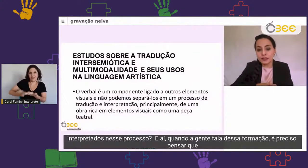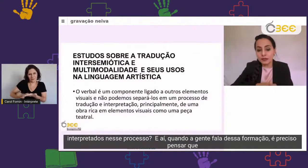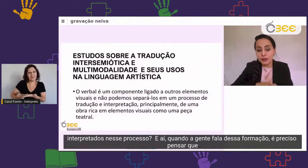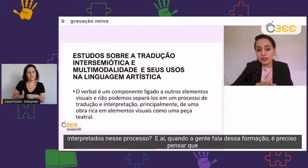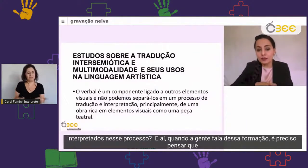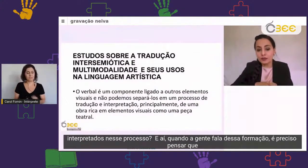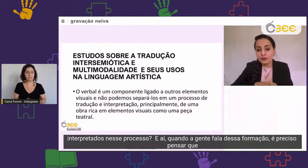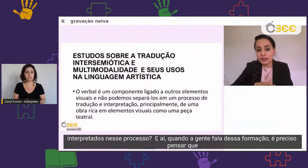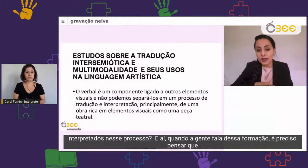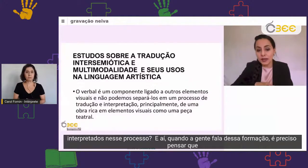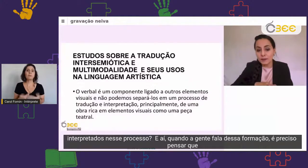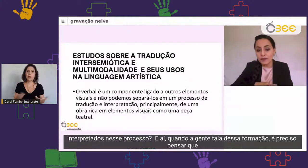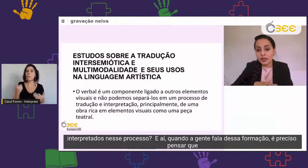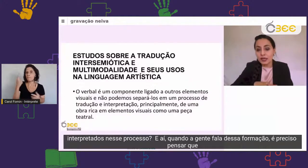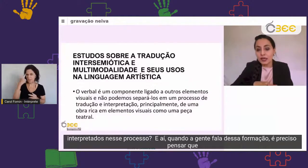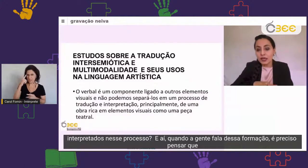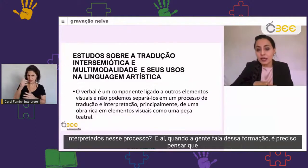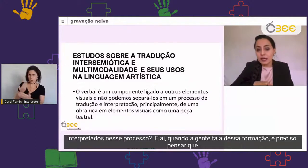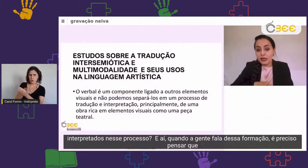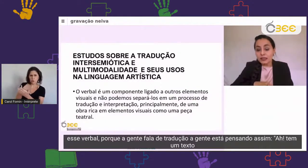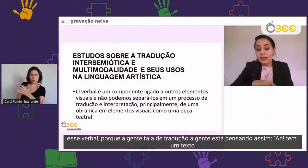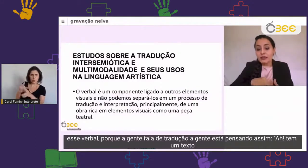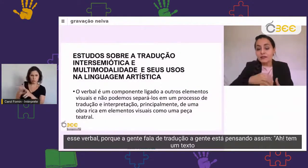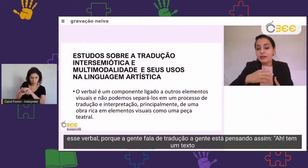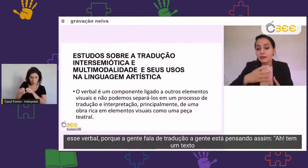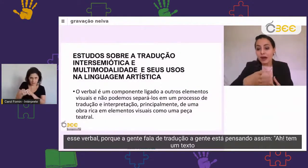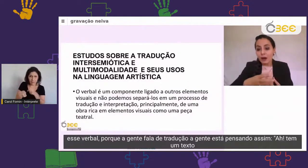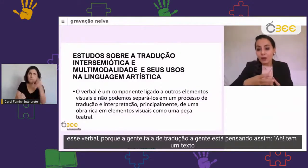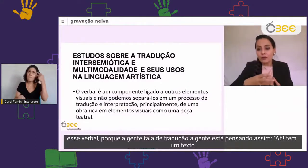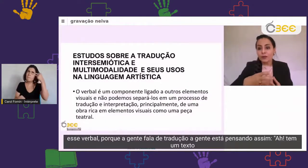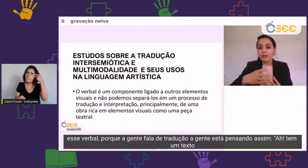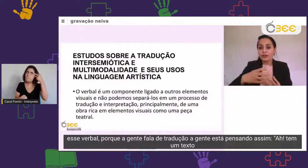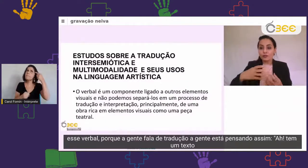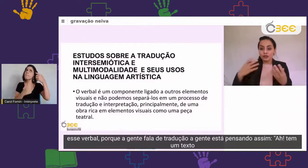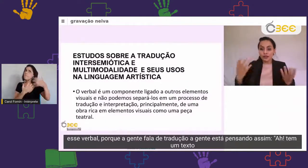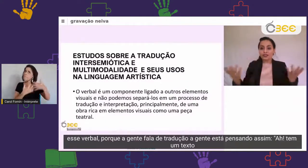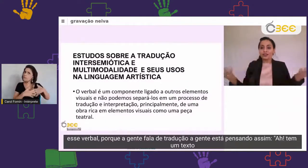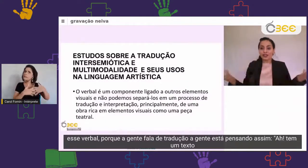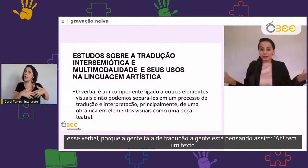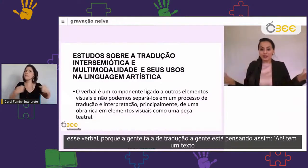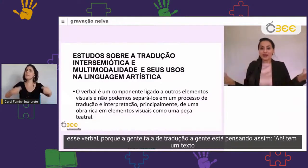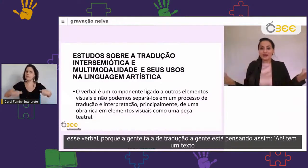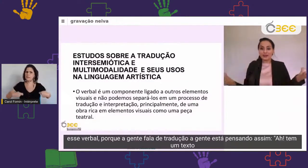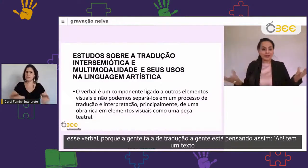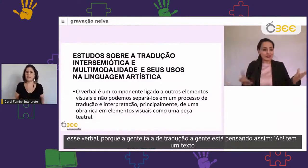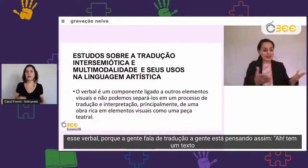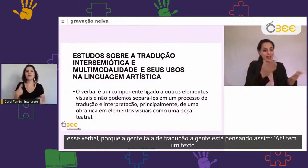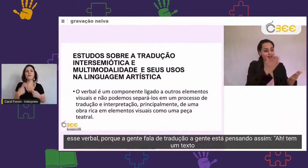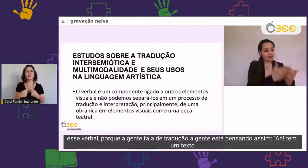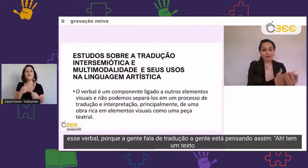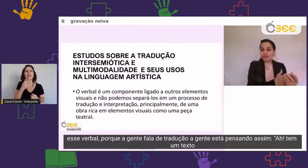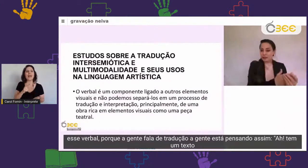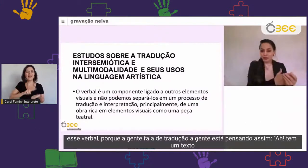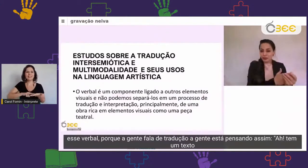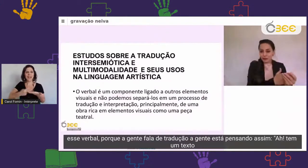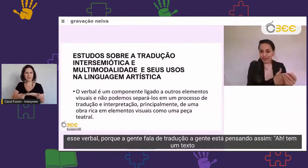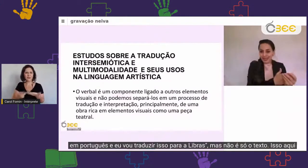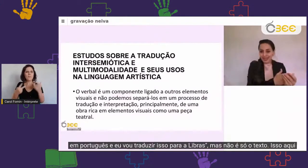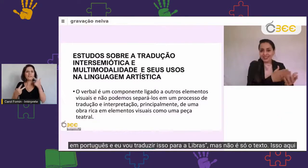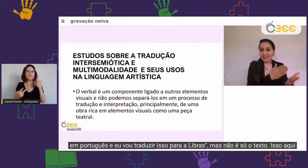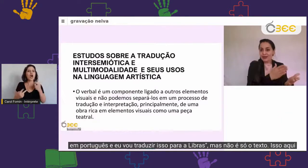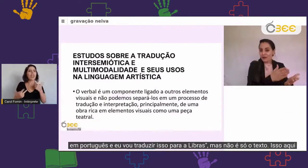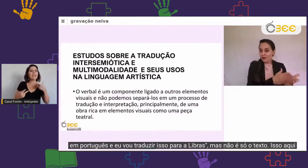dessa formação, é preciso pensar que esse verbal, né, porque a gente fala de tradução, a gente está pensando assim, tem um texto